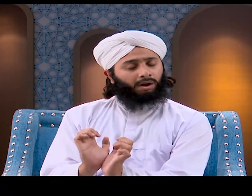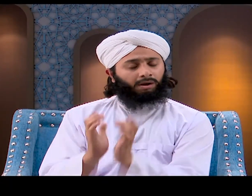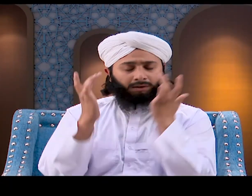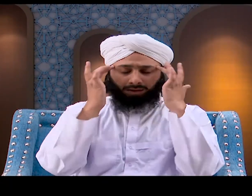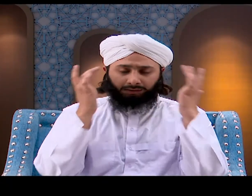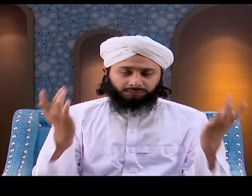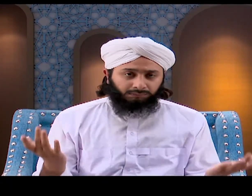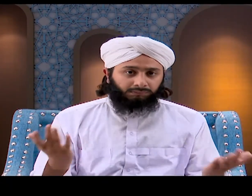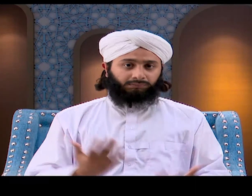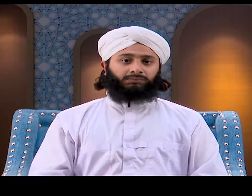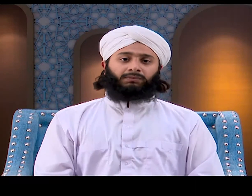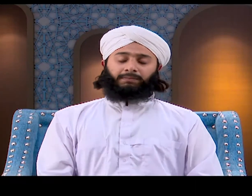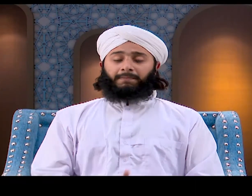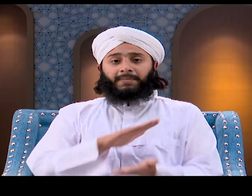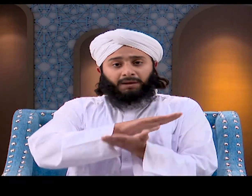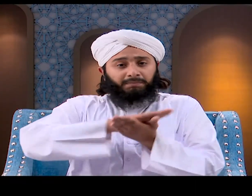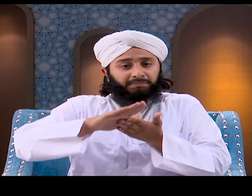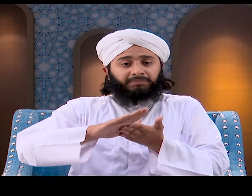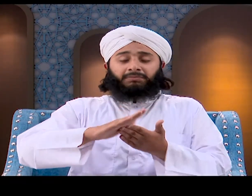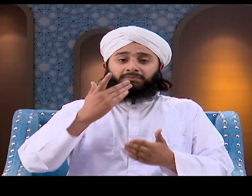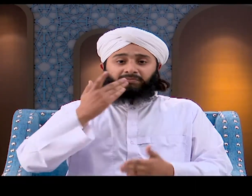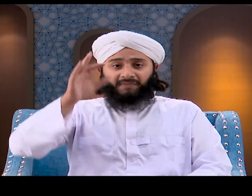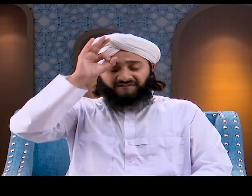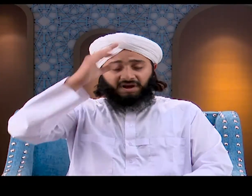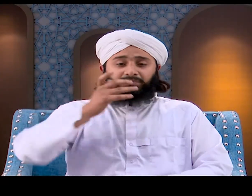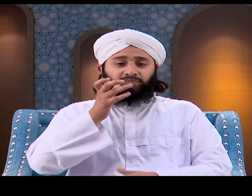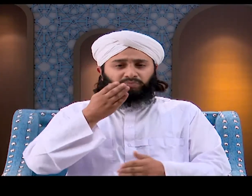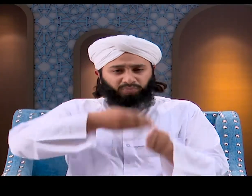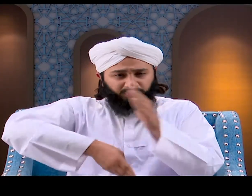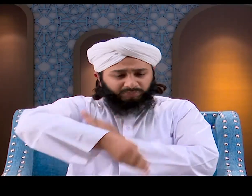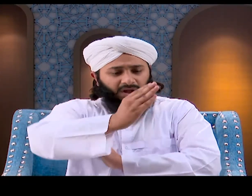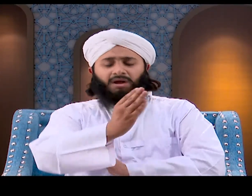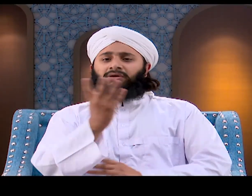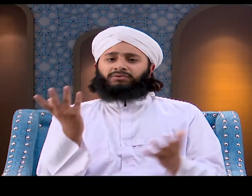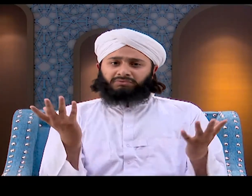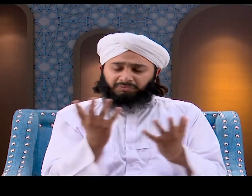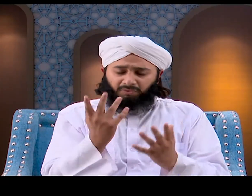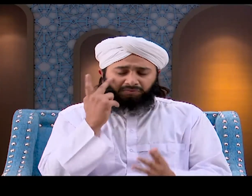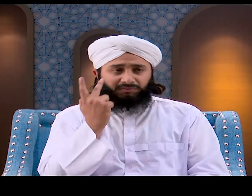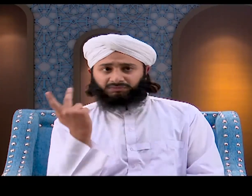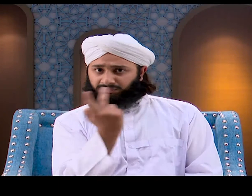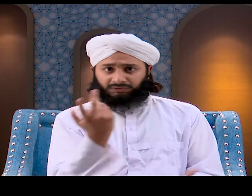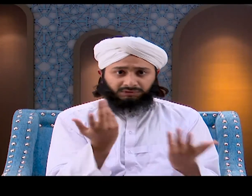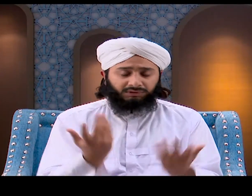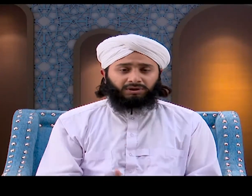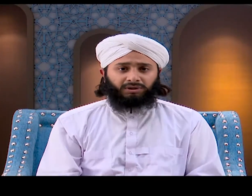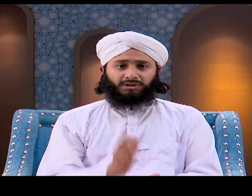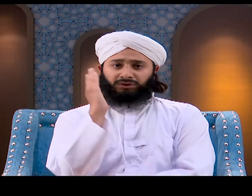ایک دفعہ ملک روم تشریف لے گئے۔ وہاں آپ نے ایک عجیب منظر دیکھا۔ جنگل میں ایک جگہ